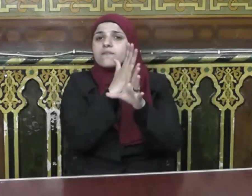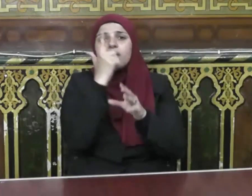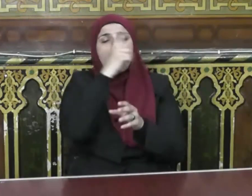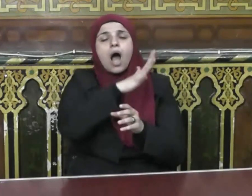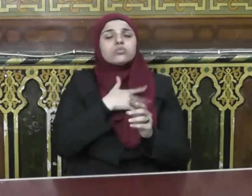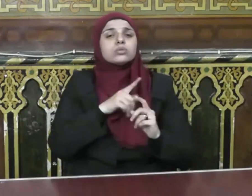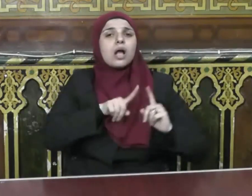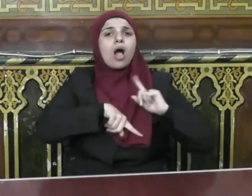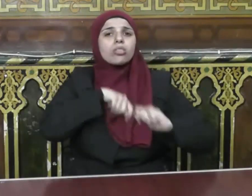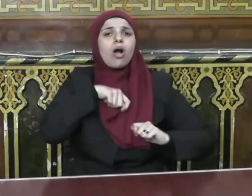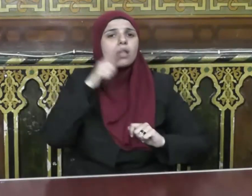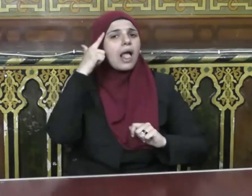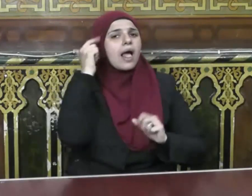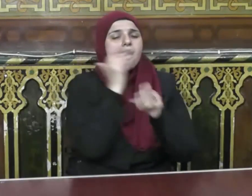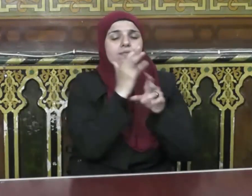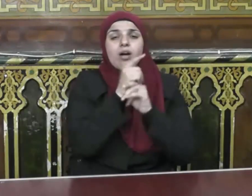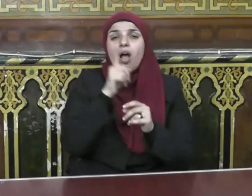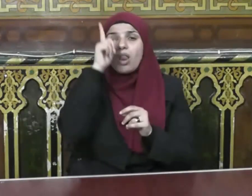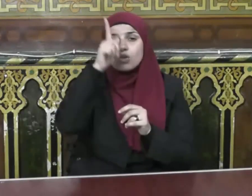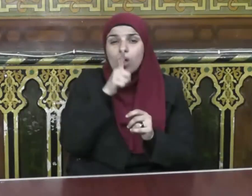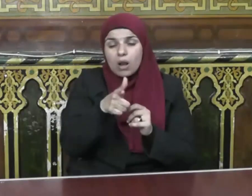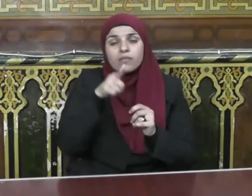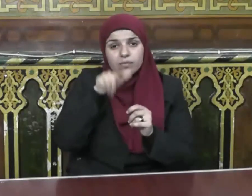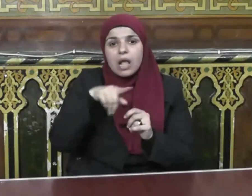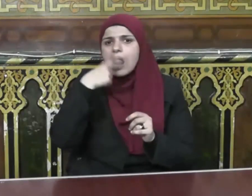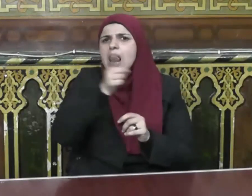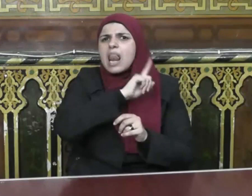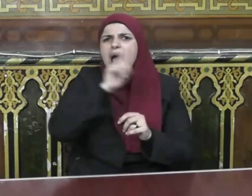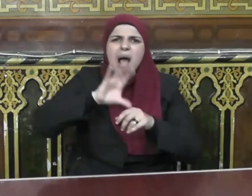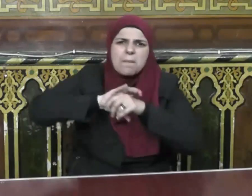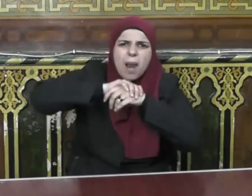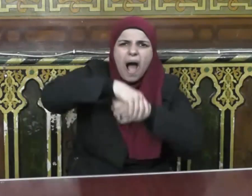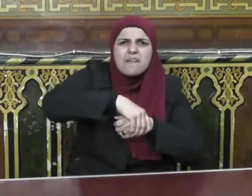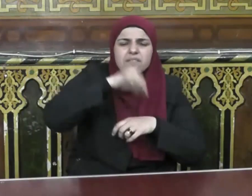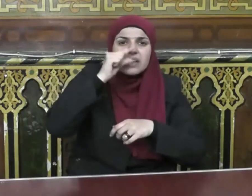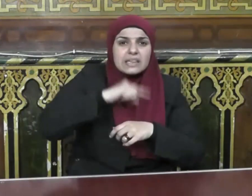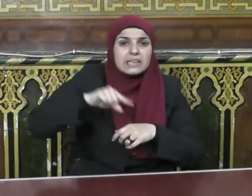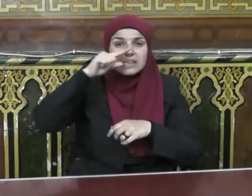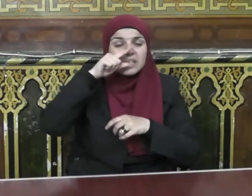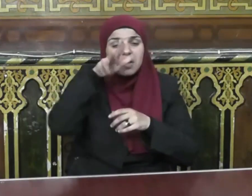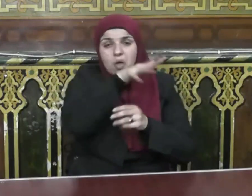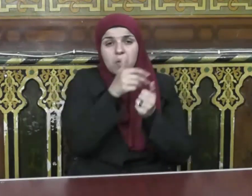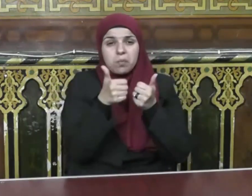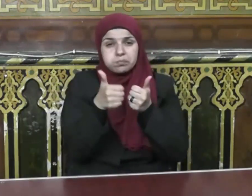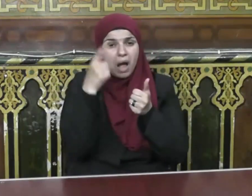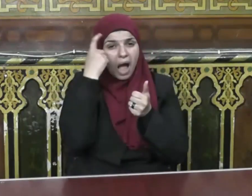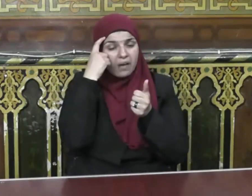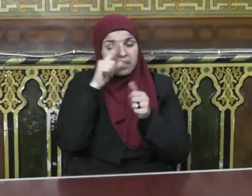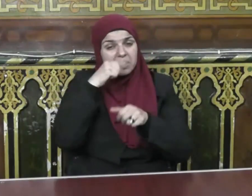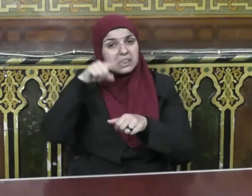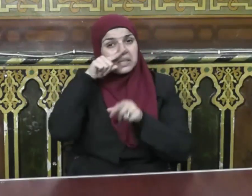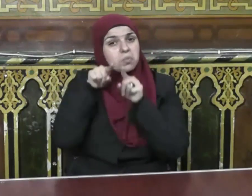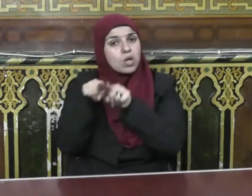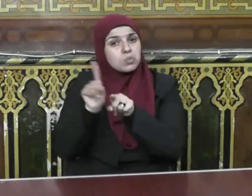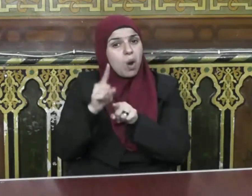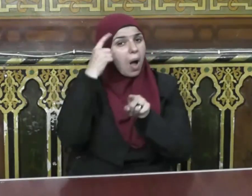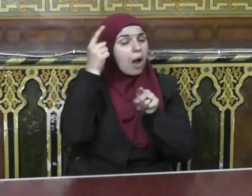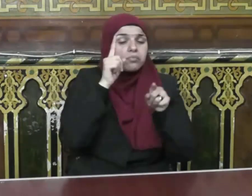للجميع، فقال تعالى: لا إكراه في الدين قد تبين الرشد من الغي. وقال سبحانه: ولو